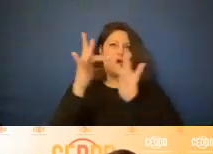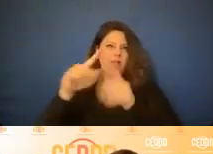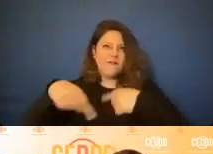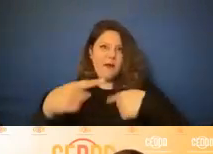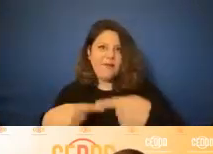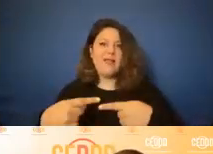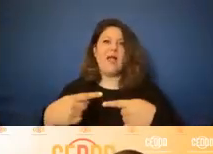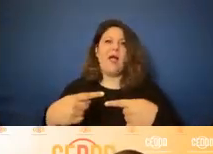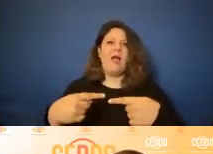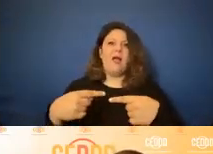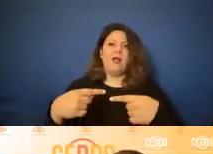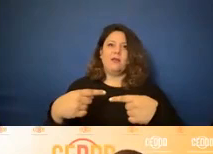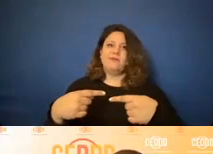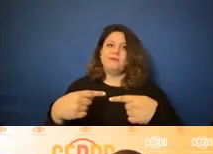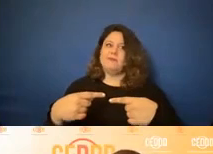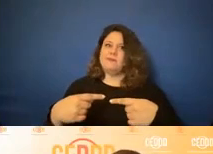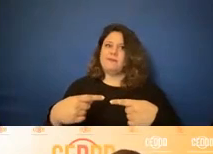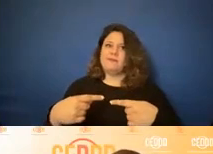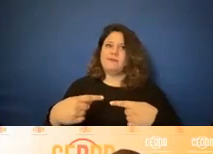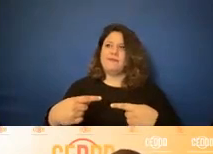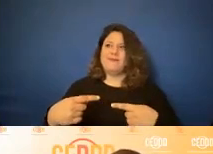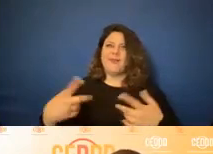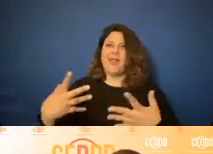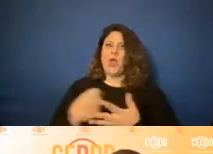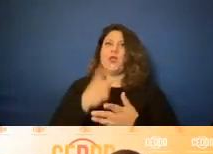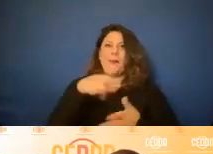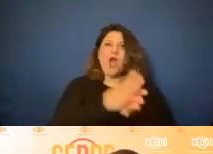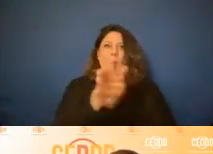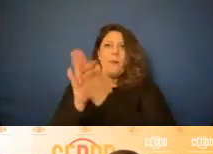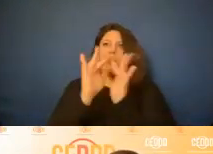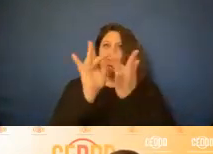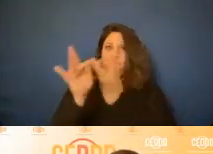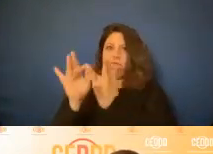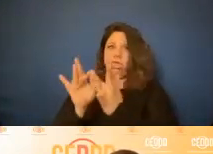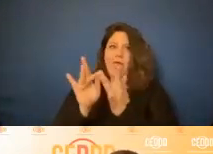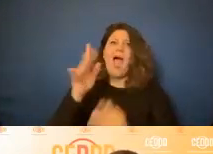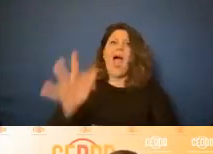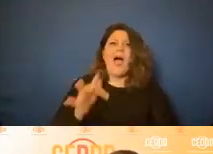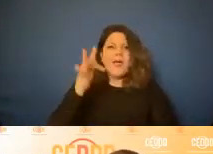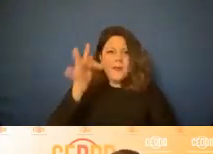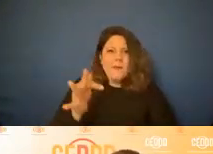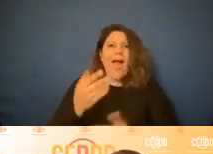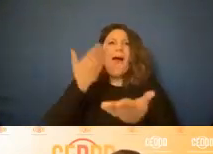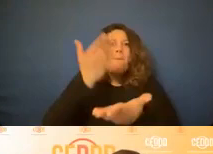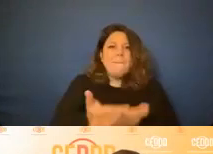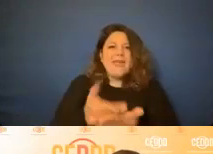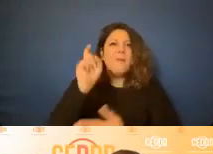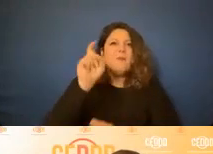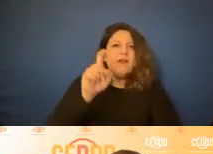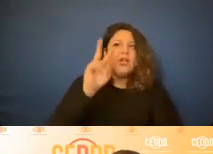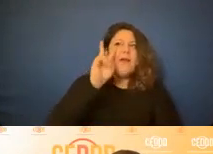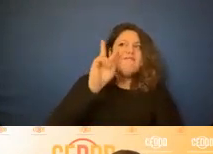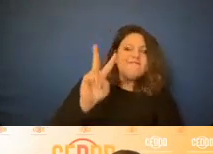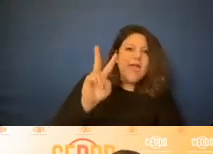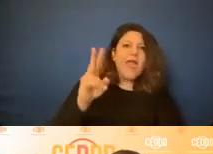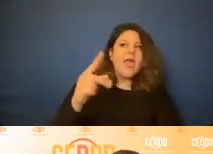miradas y todas las interrelaciones que hay entre los compañeros. Les pedimos que además vean y observen las diferencias. Es